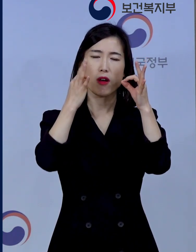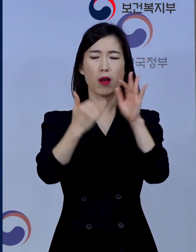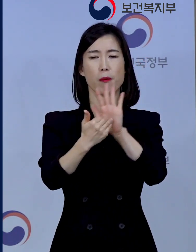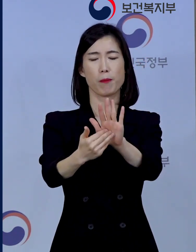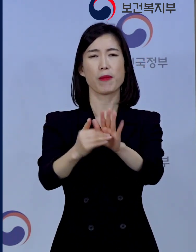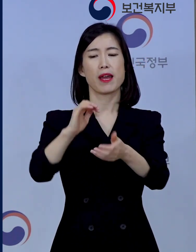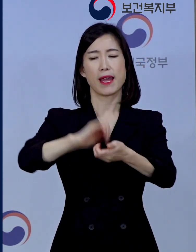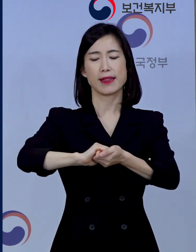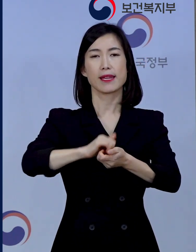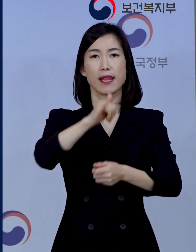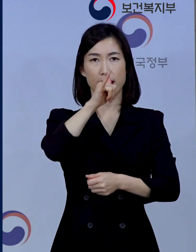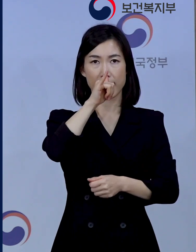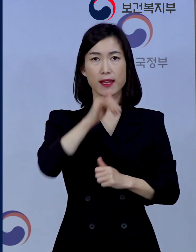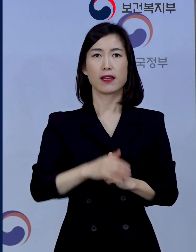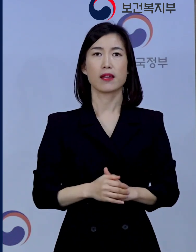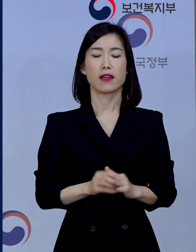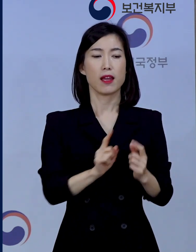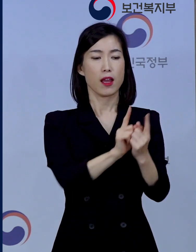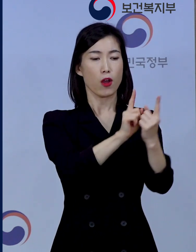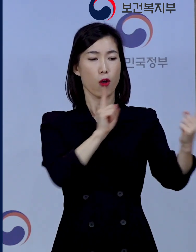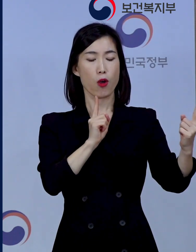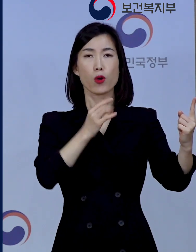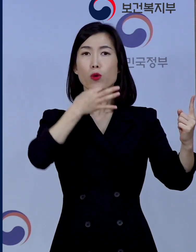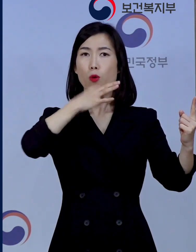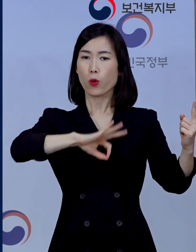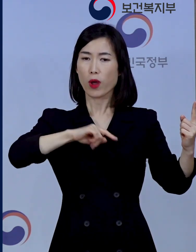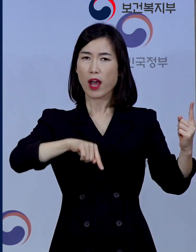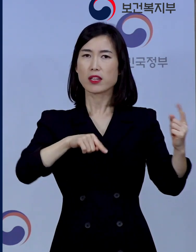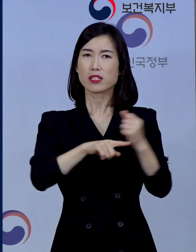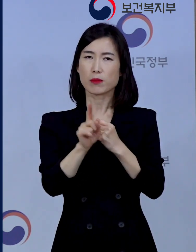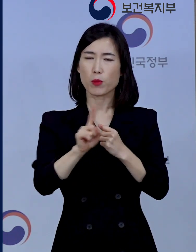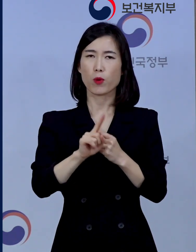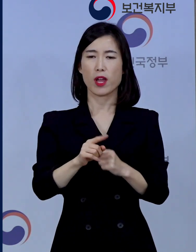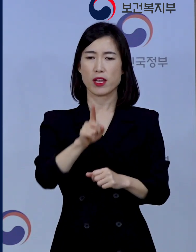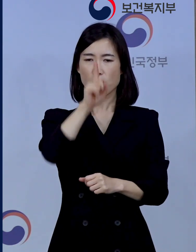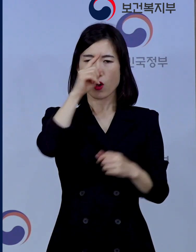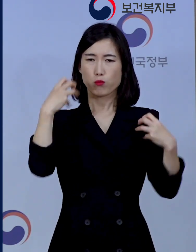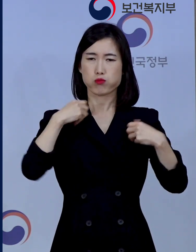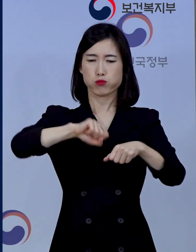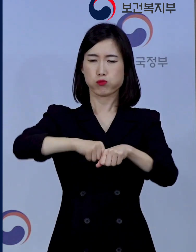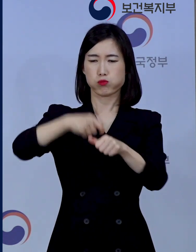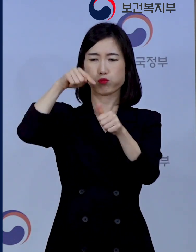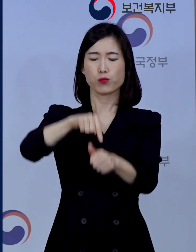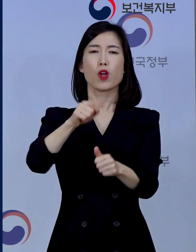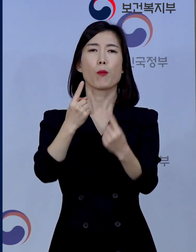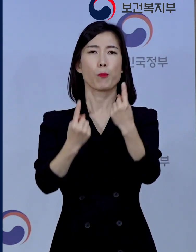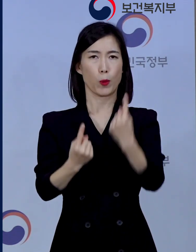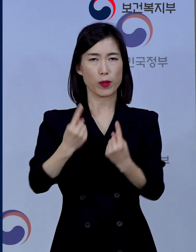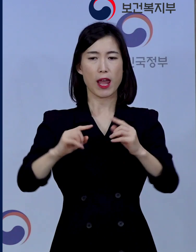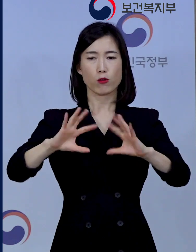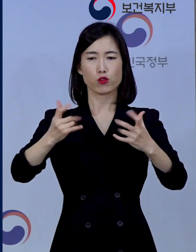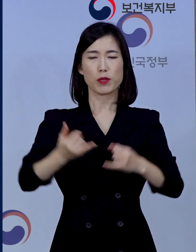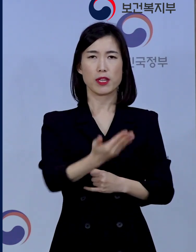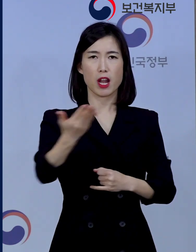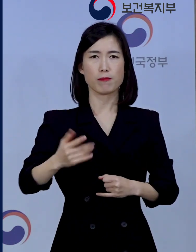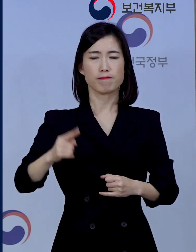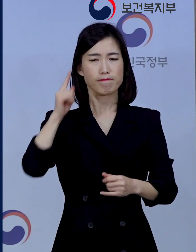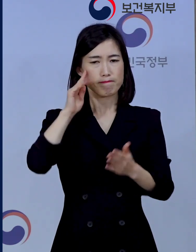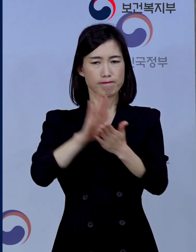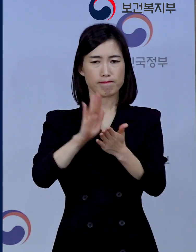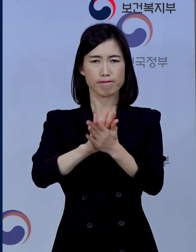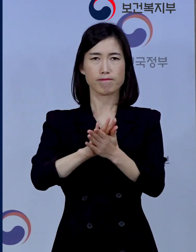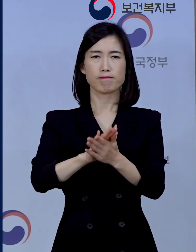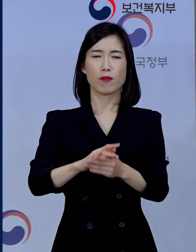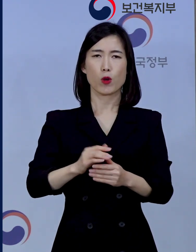막기 어렵습니다. 거리두기의 효과는 정부의 강제적인 조치보다 국민 여러분들의 자발적인